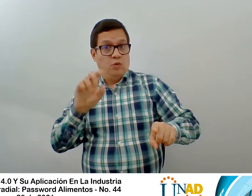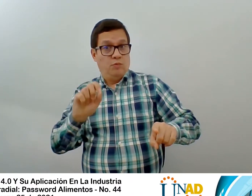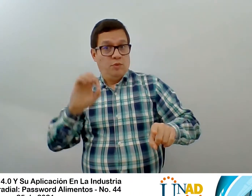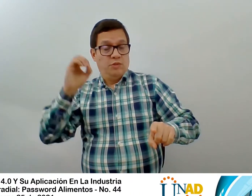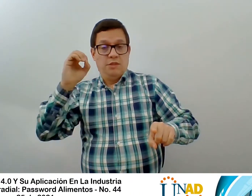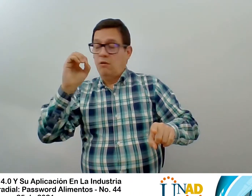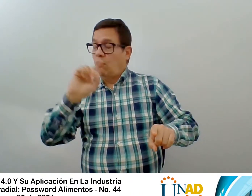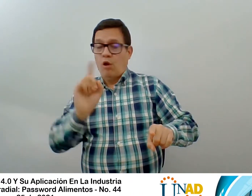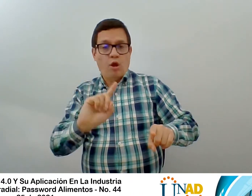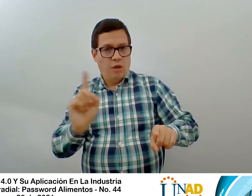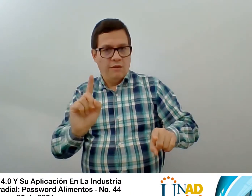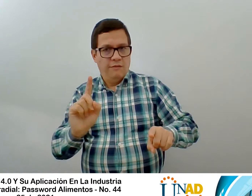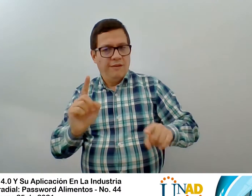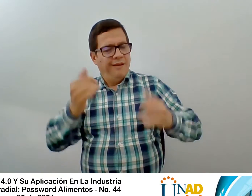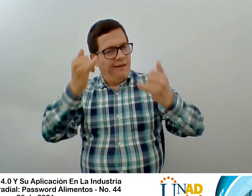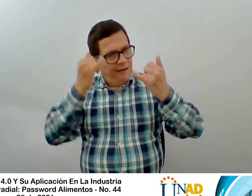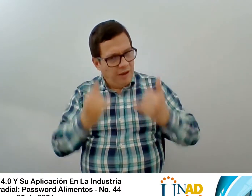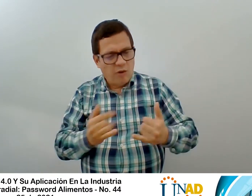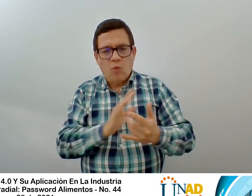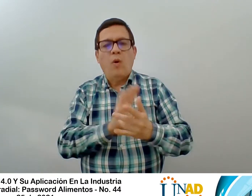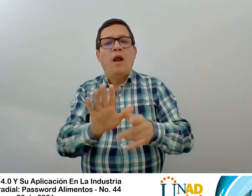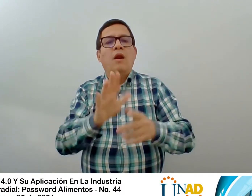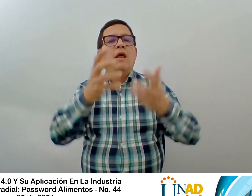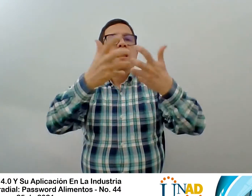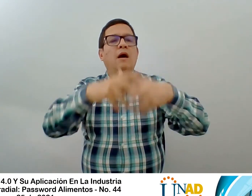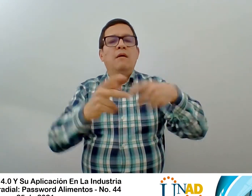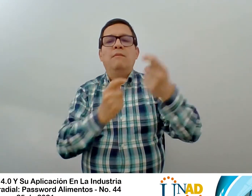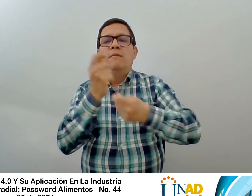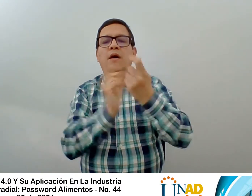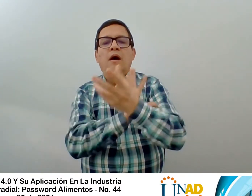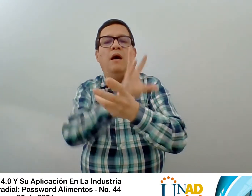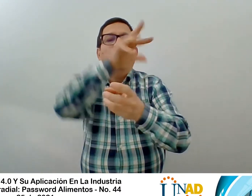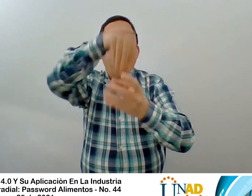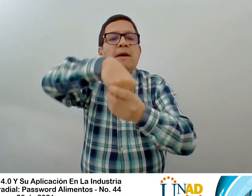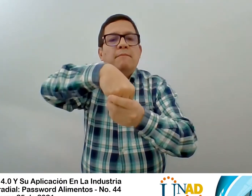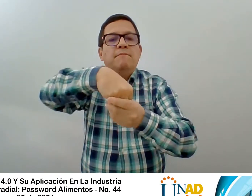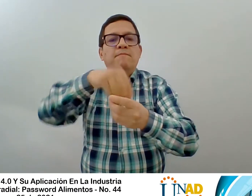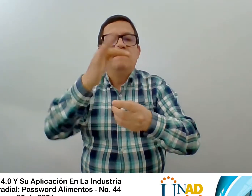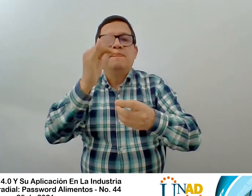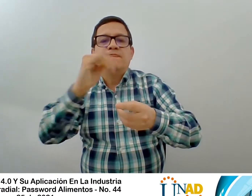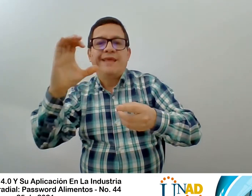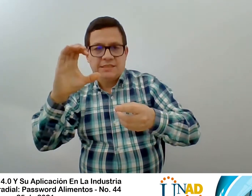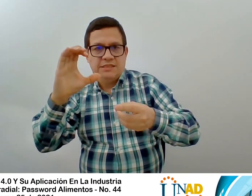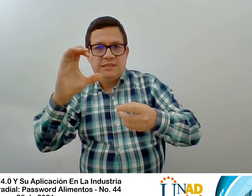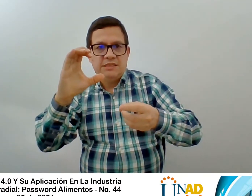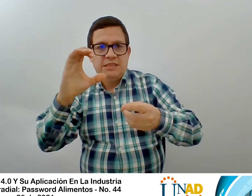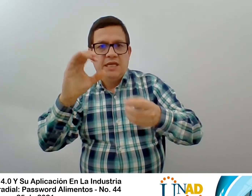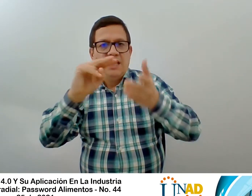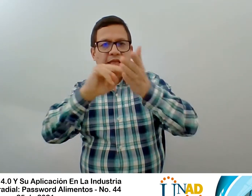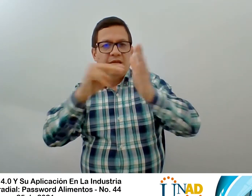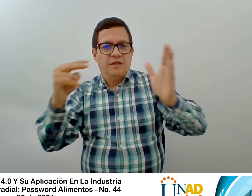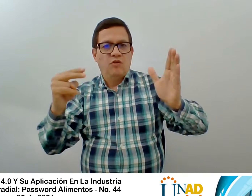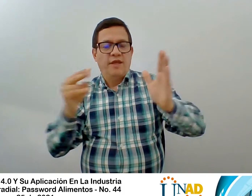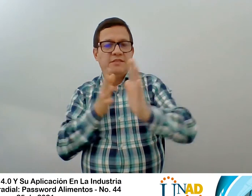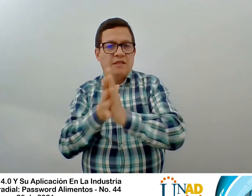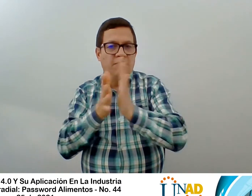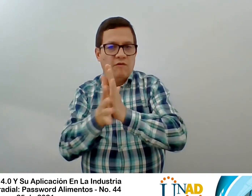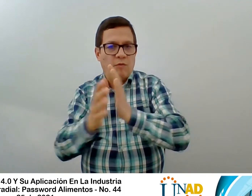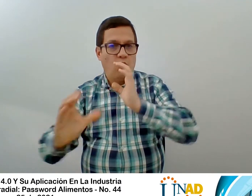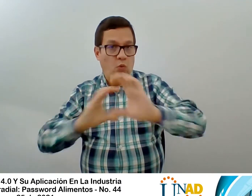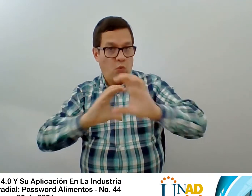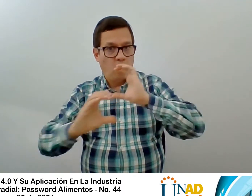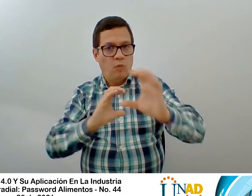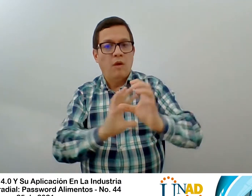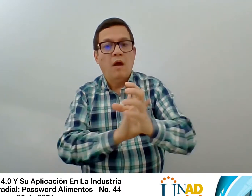este momento es la inclusión de todas las tecnologías de manejo de información, es decir, lo que conocemos como TICs.